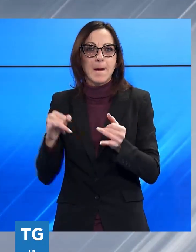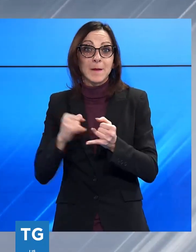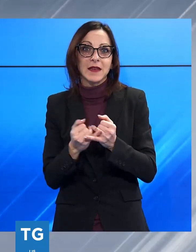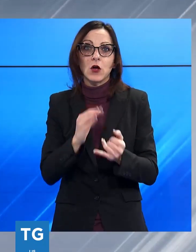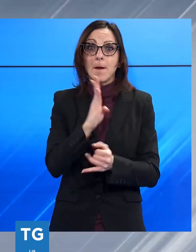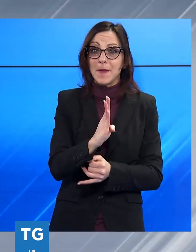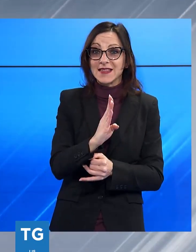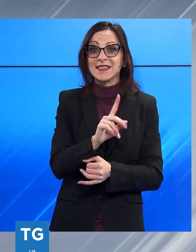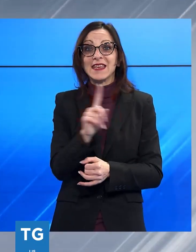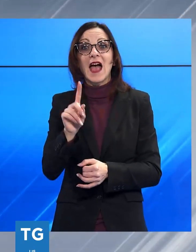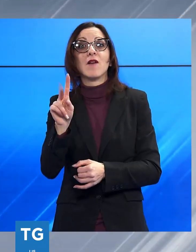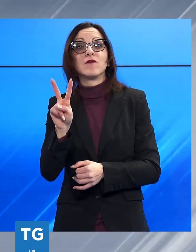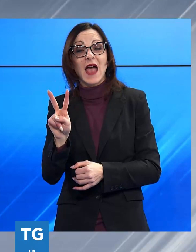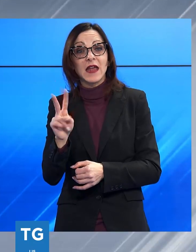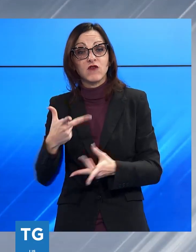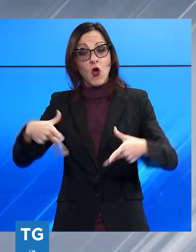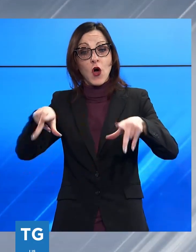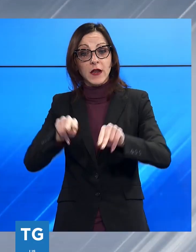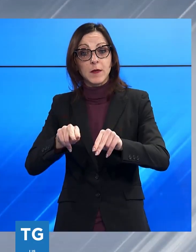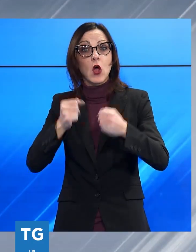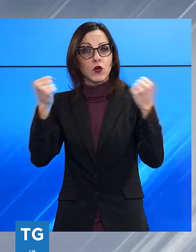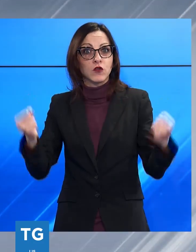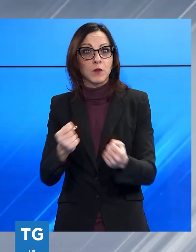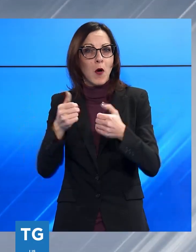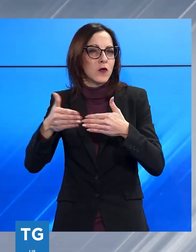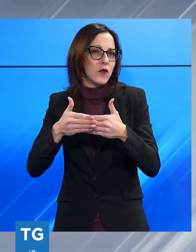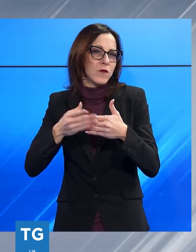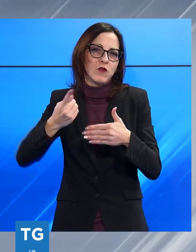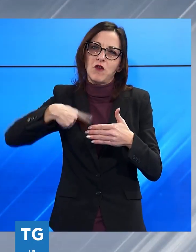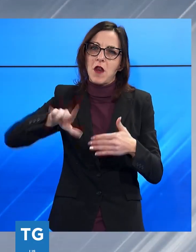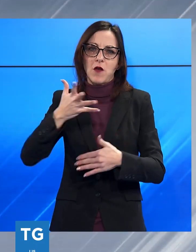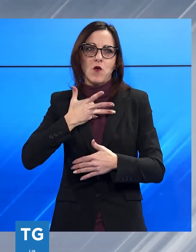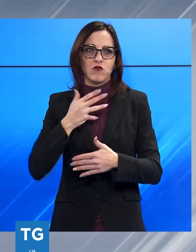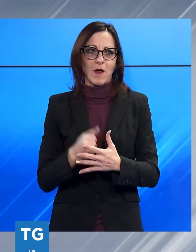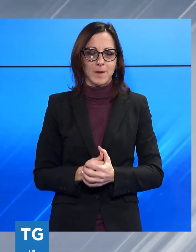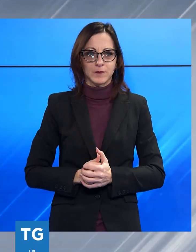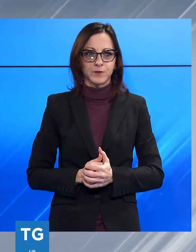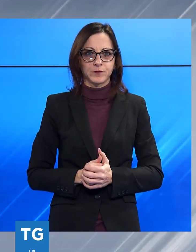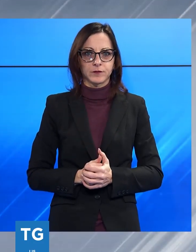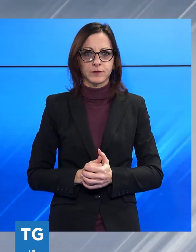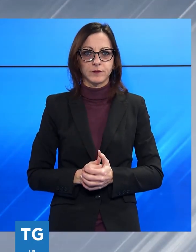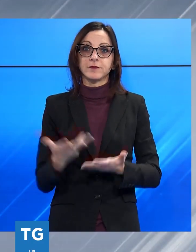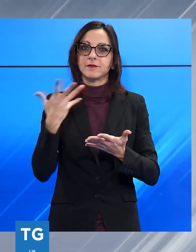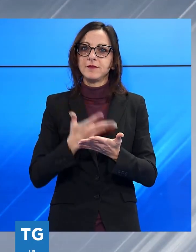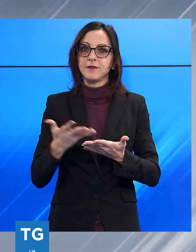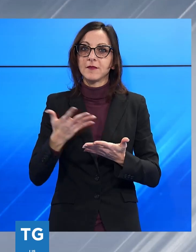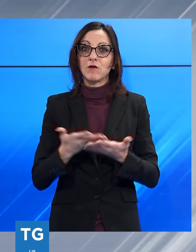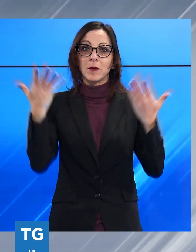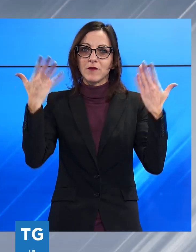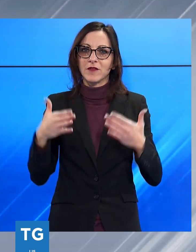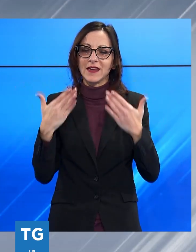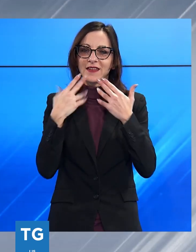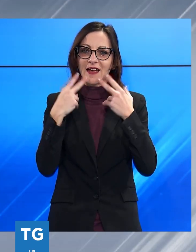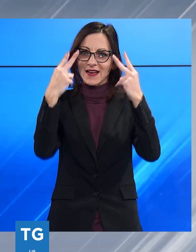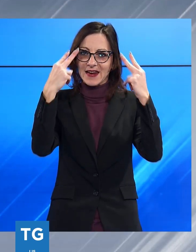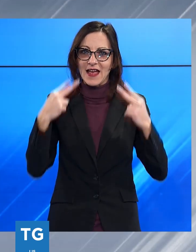Viareggio che sarà ripetuta con gli sponsor molto vicini a noi questo si chiude la prima parte del TG